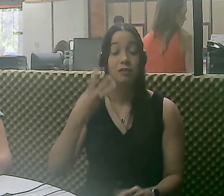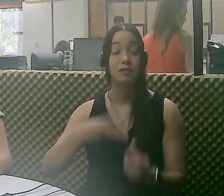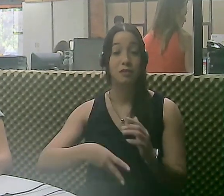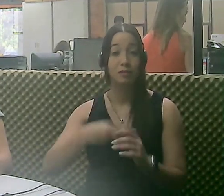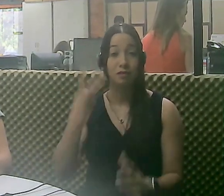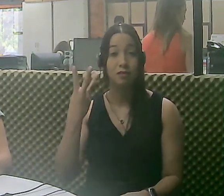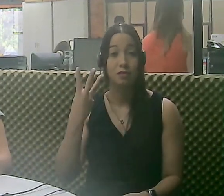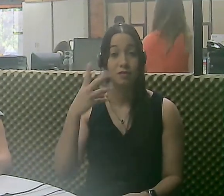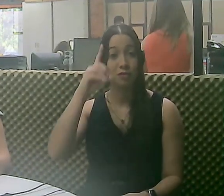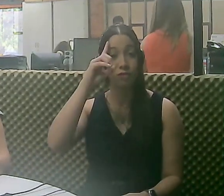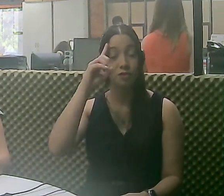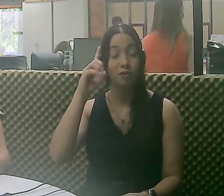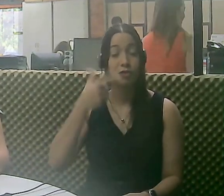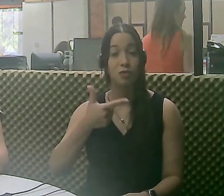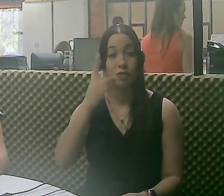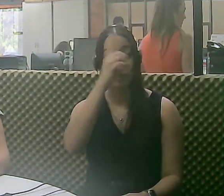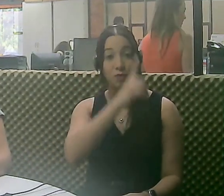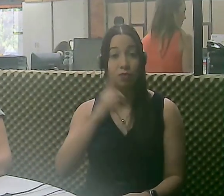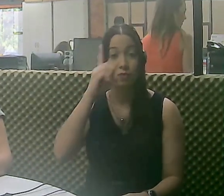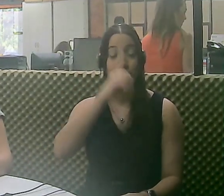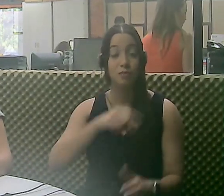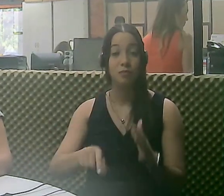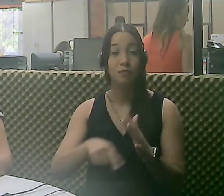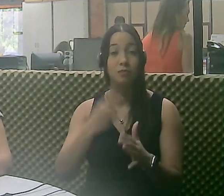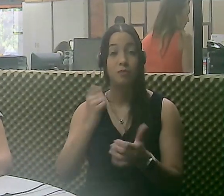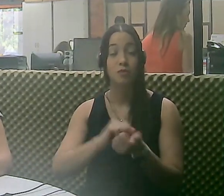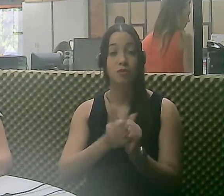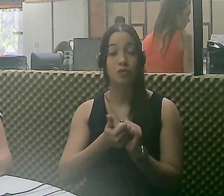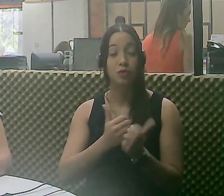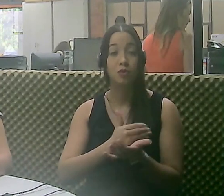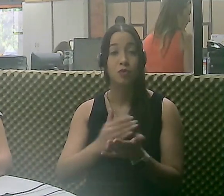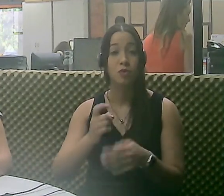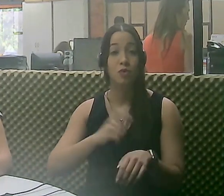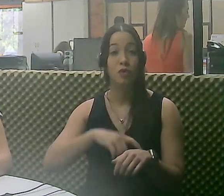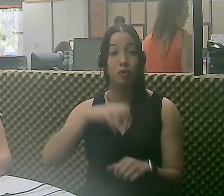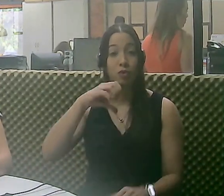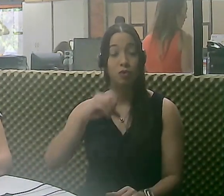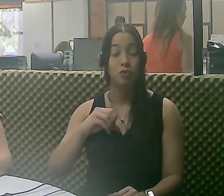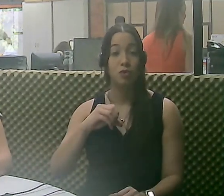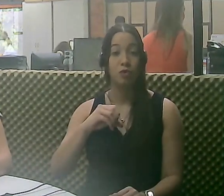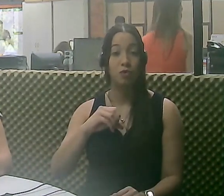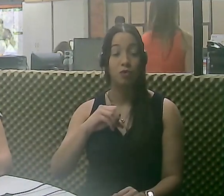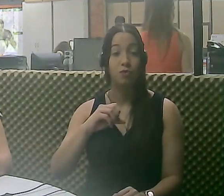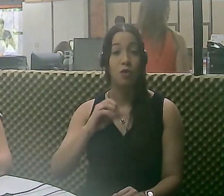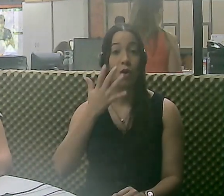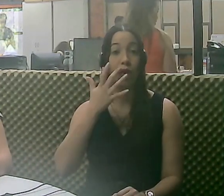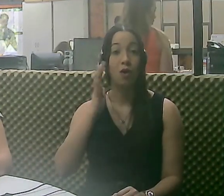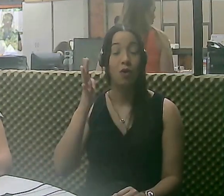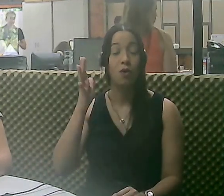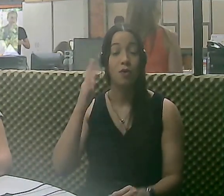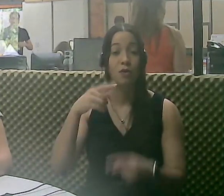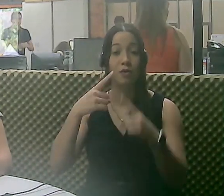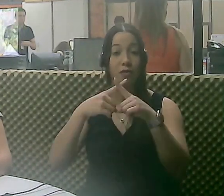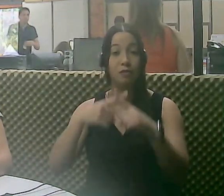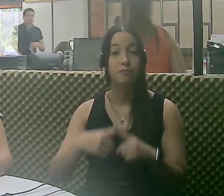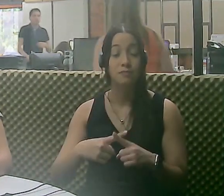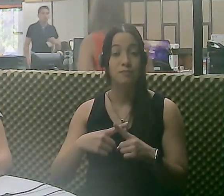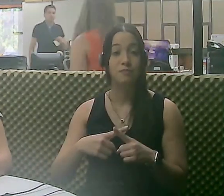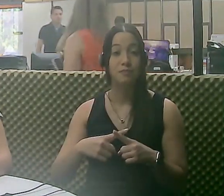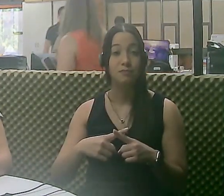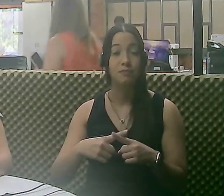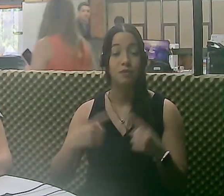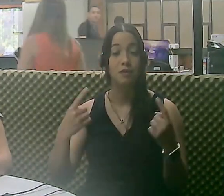domingo, dia 2. O primeiro jogo começa às 9 da manhã, válido pela chave ouro do campeonato. Em quadra